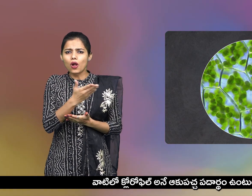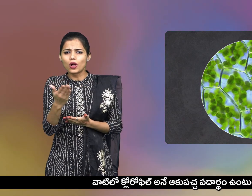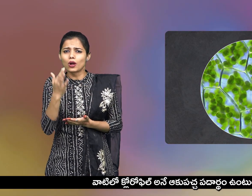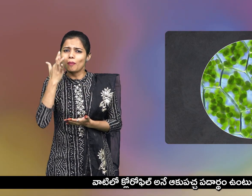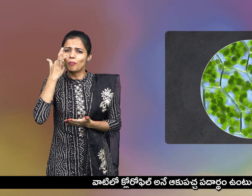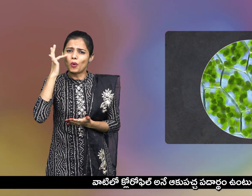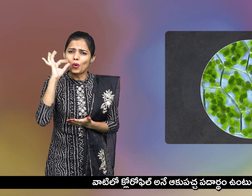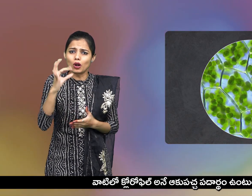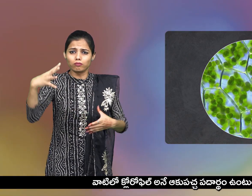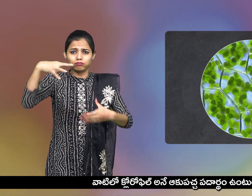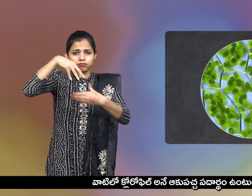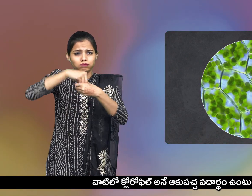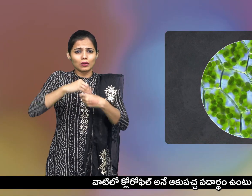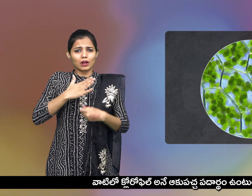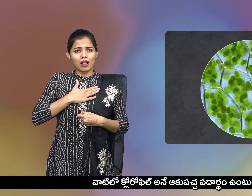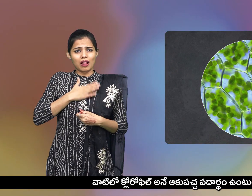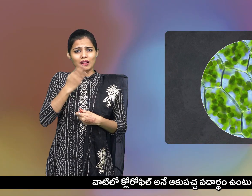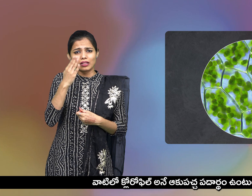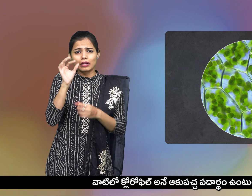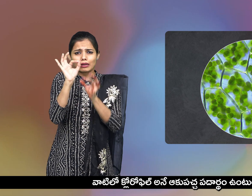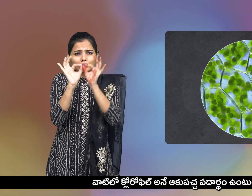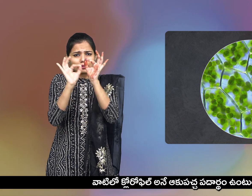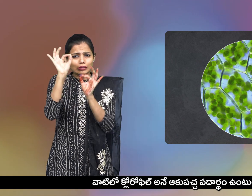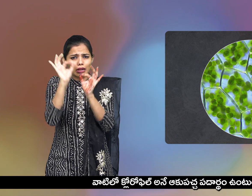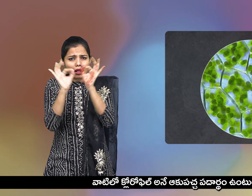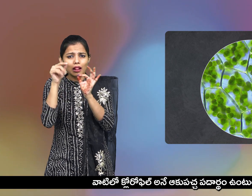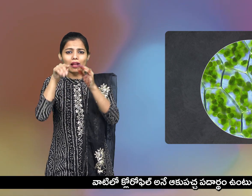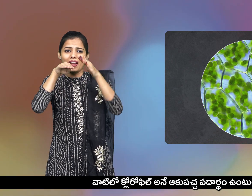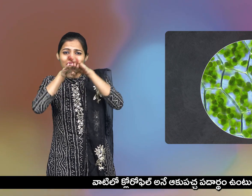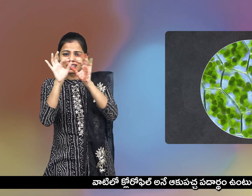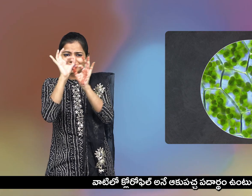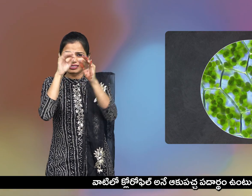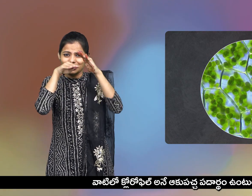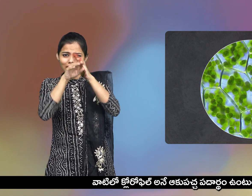వాటిలో క్లోరోఫిల్ అనే ఆకుపచ్చ పదార్థం ఉంటుంది.